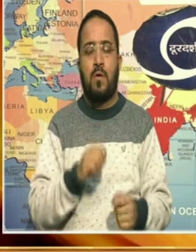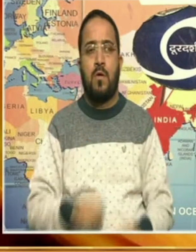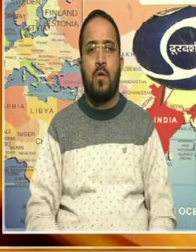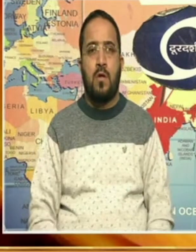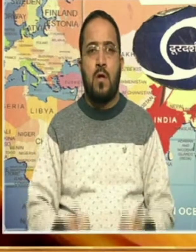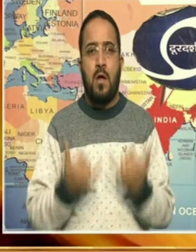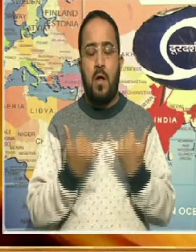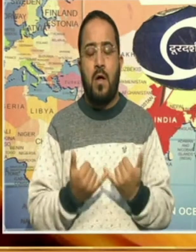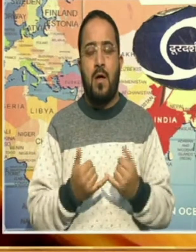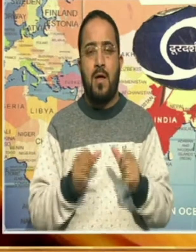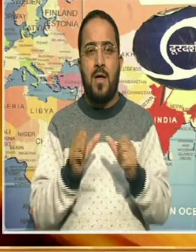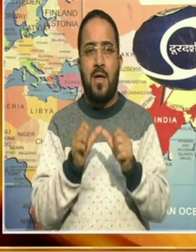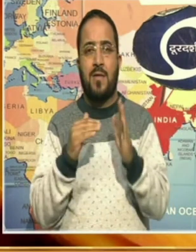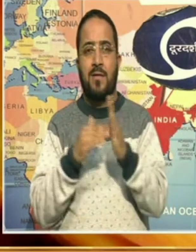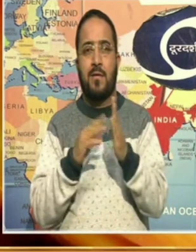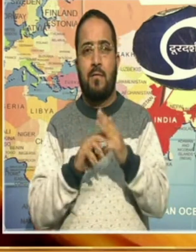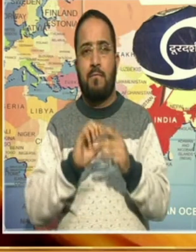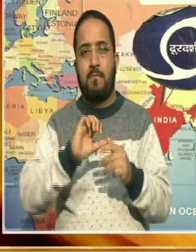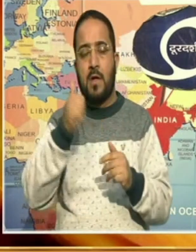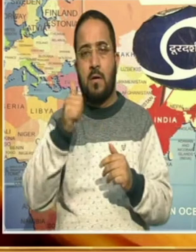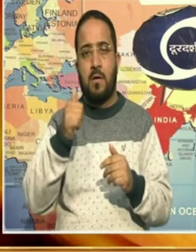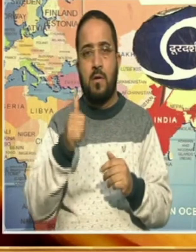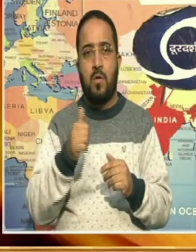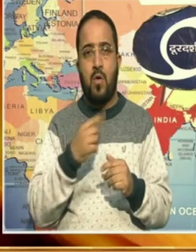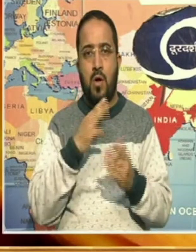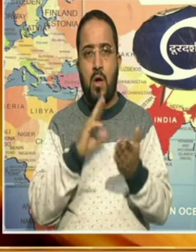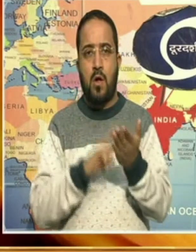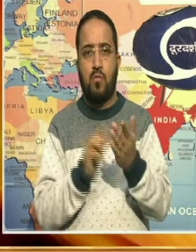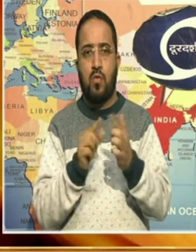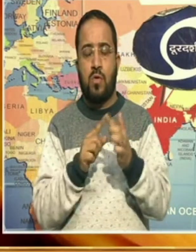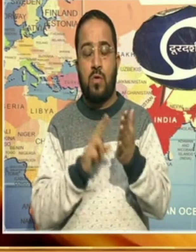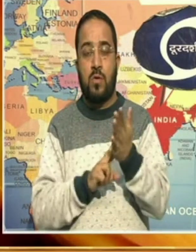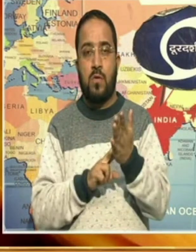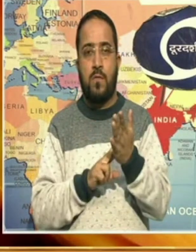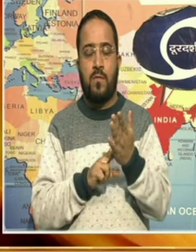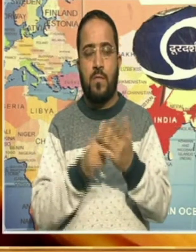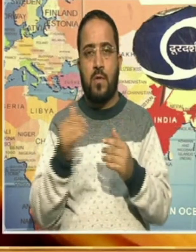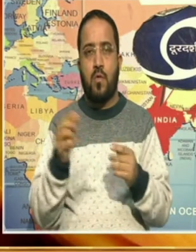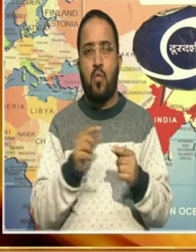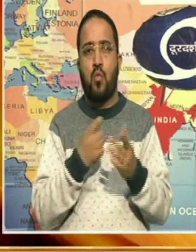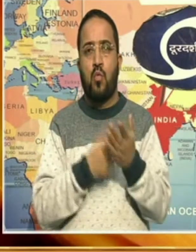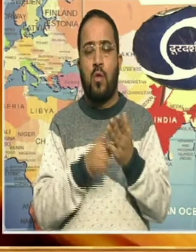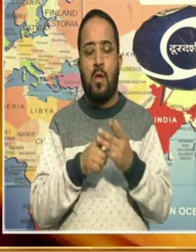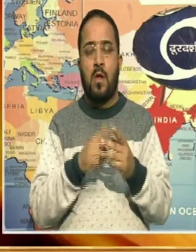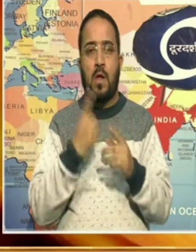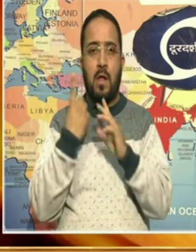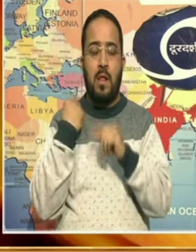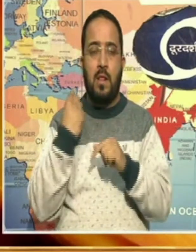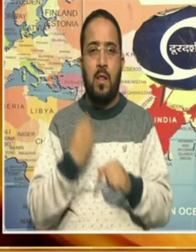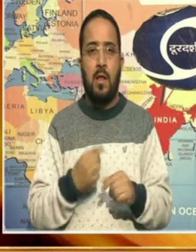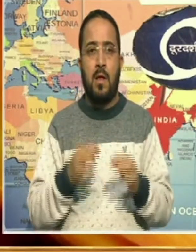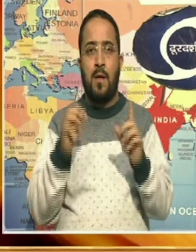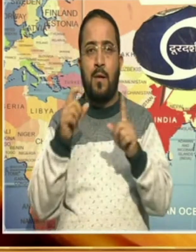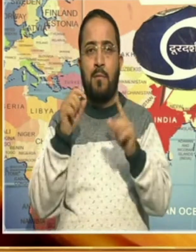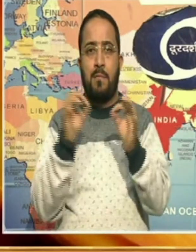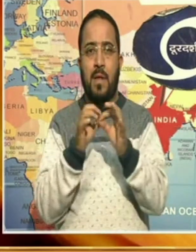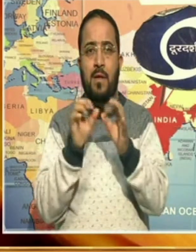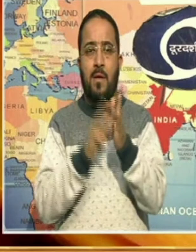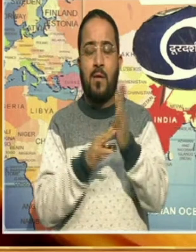آزادی کے امرت مہت سو پہل کے تحت کل باب ڈم سے